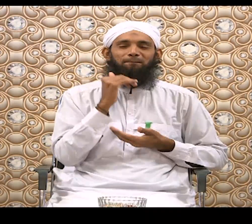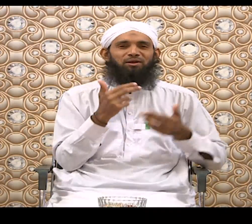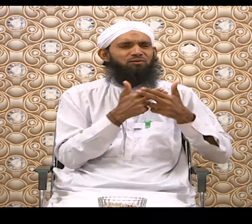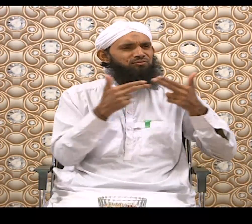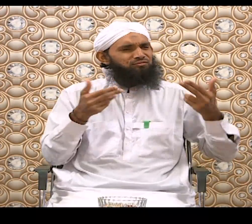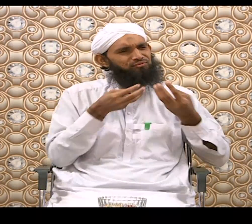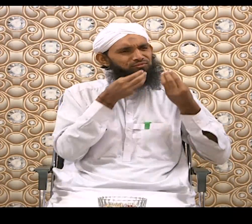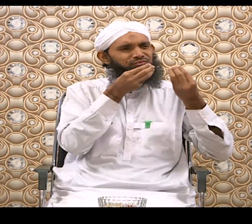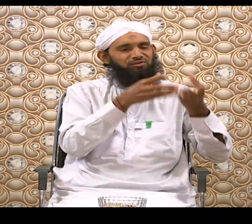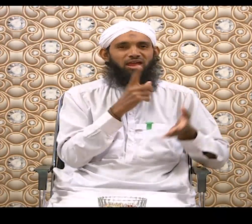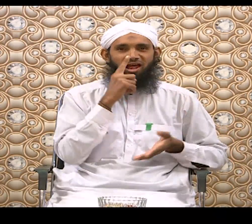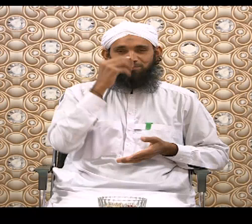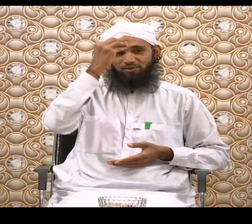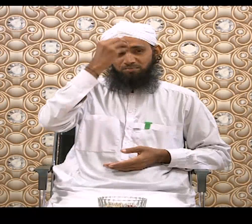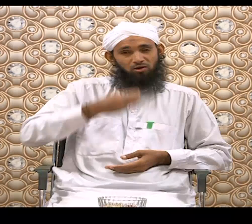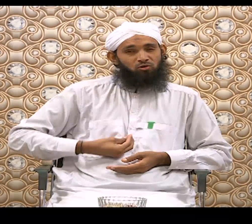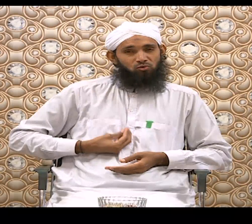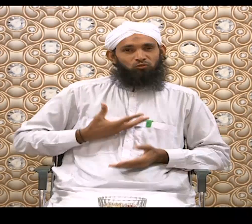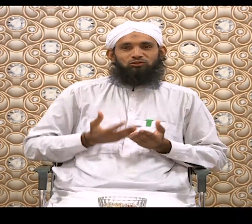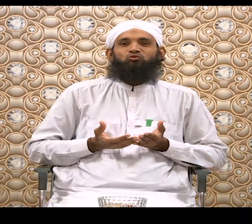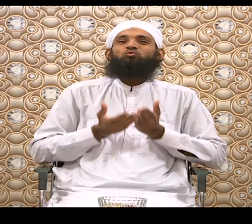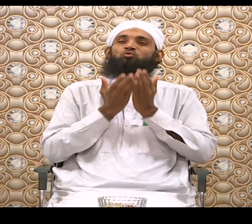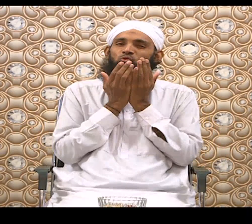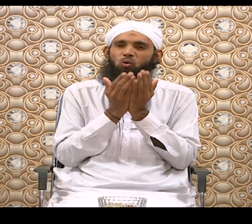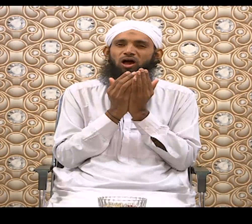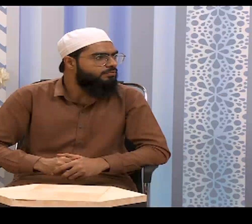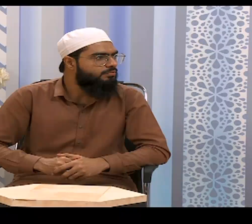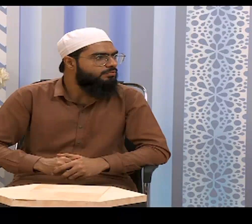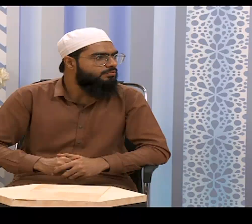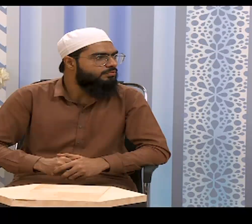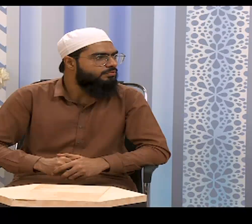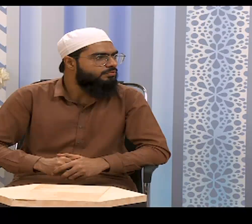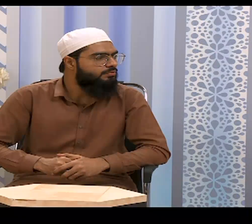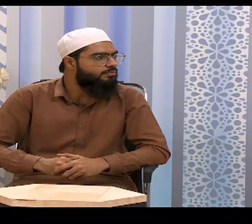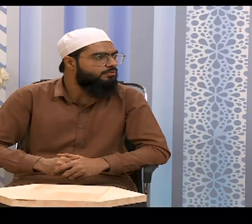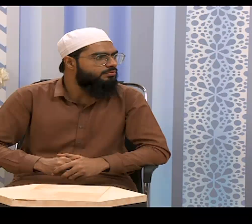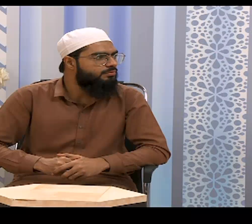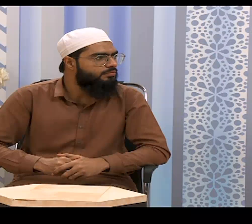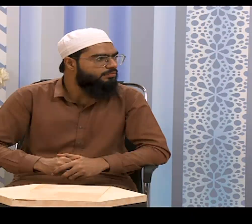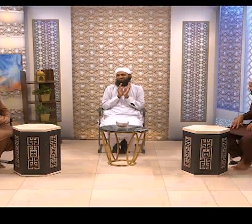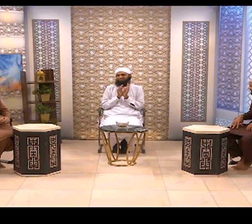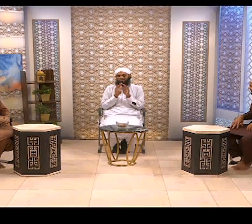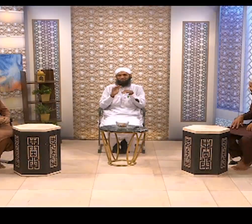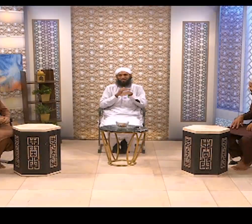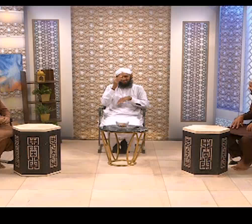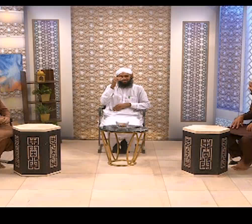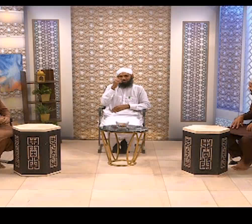ہاتھ اٹھا کر دعا کی اے اللہ میں اس سے راضی ہوں تو بھی اس سے راضی رہے پیارے اسلامی بھائیوں